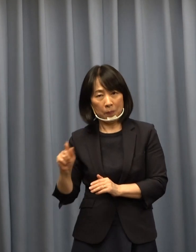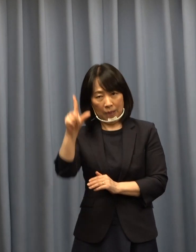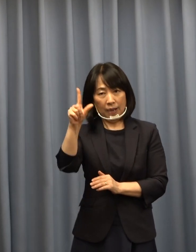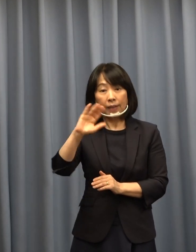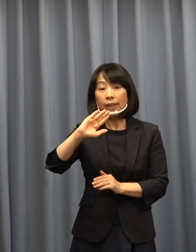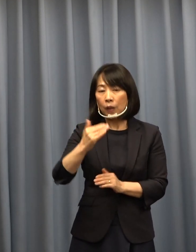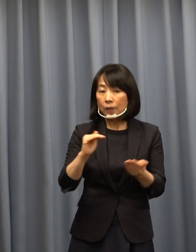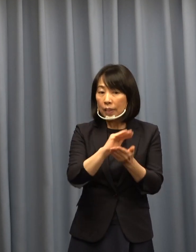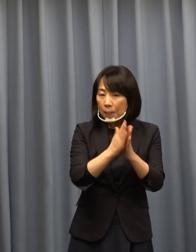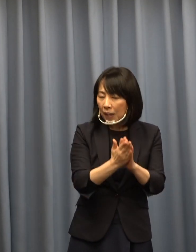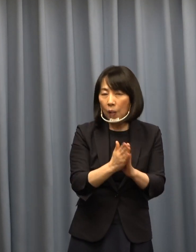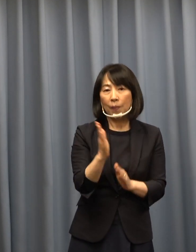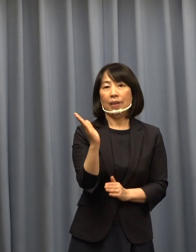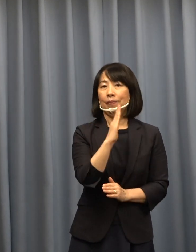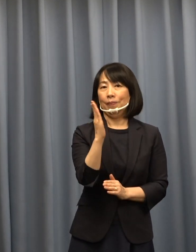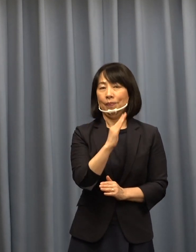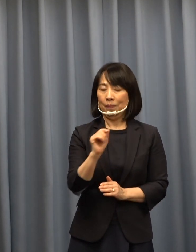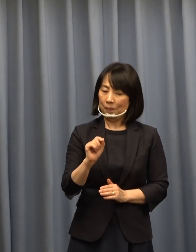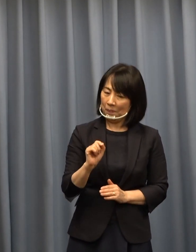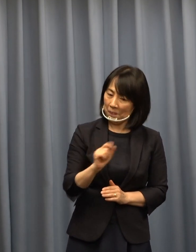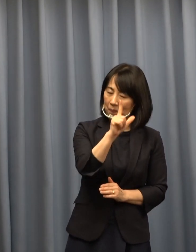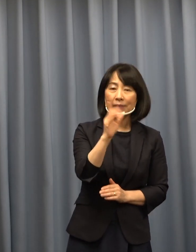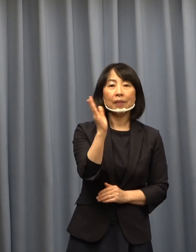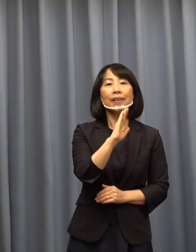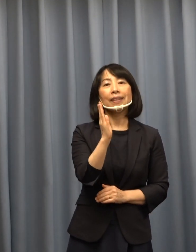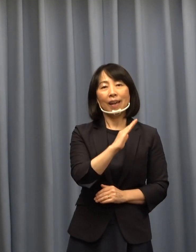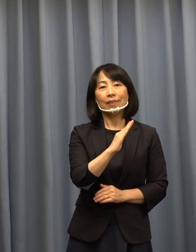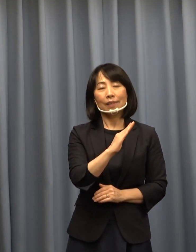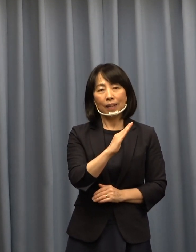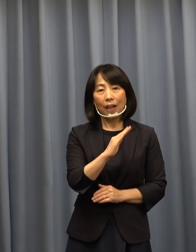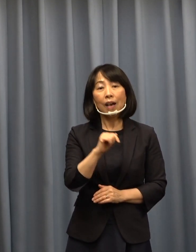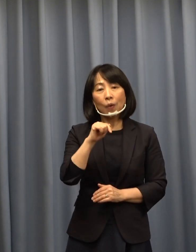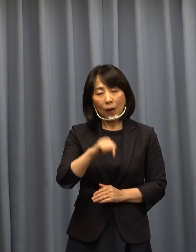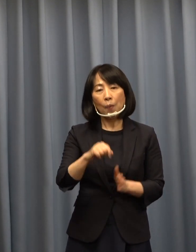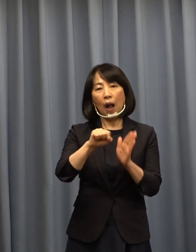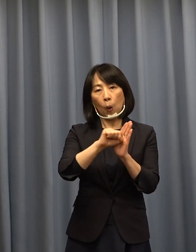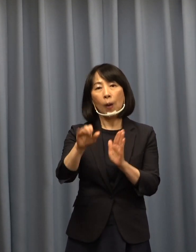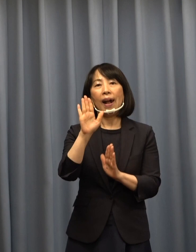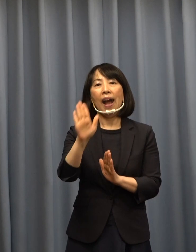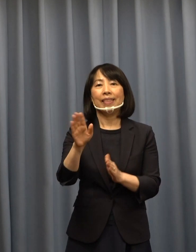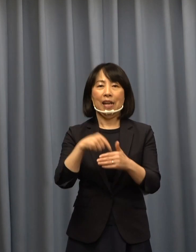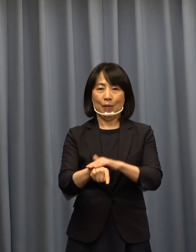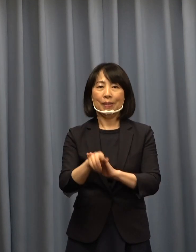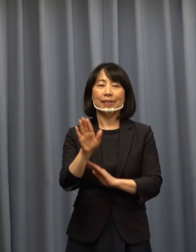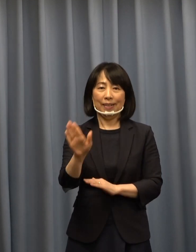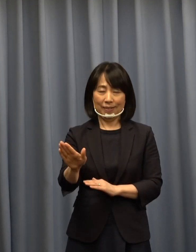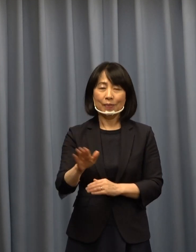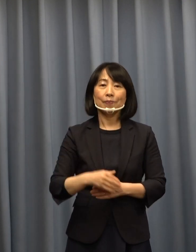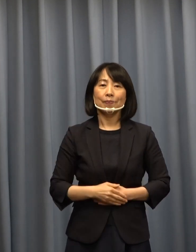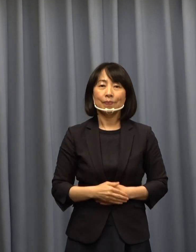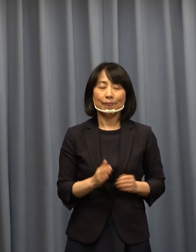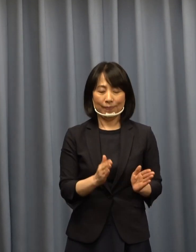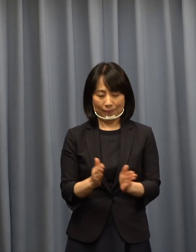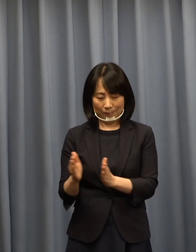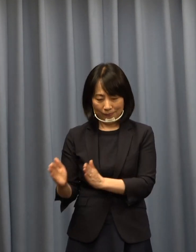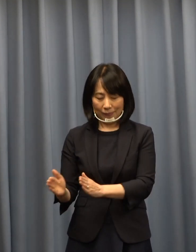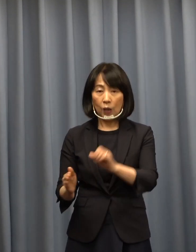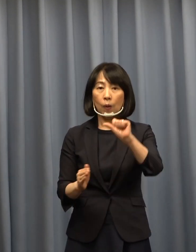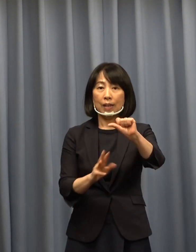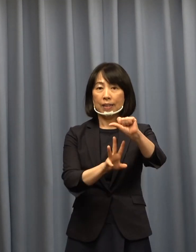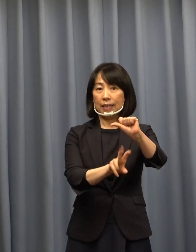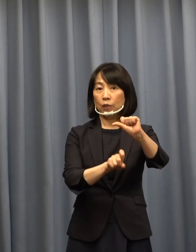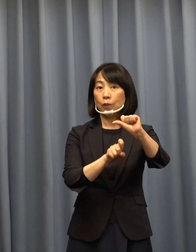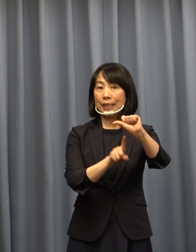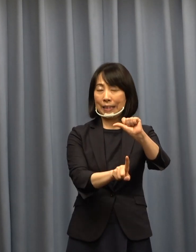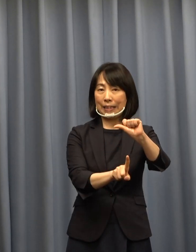ているということから、効果があったというふうに考えています。それから31日まで延長